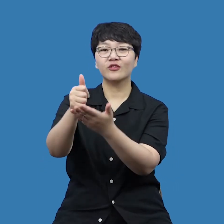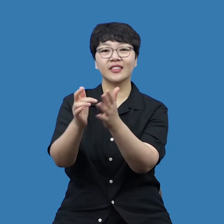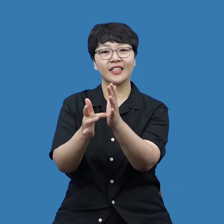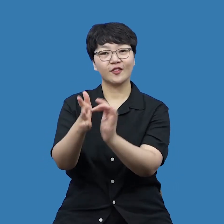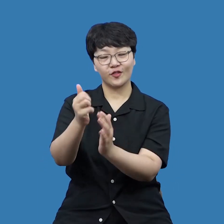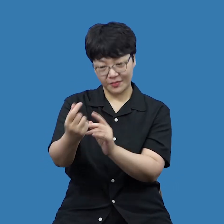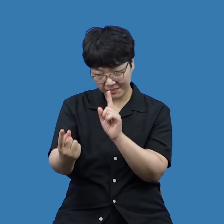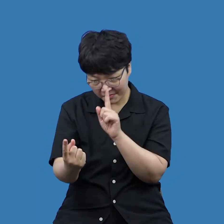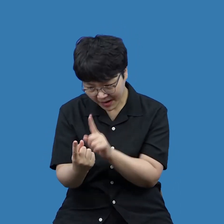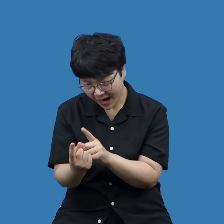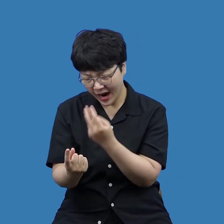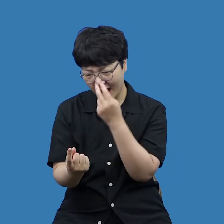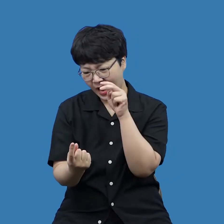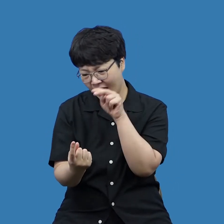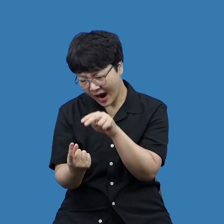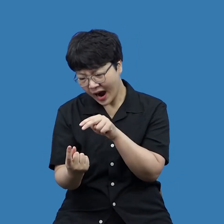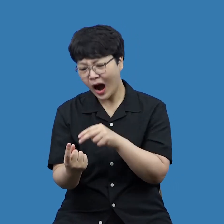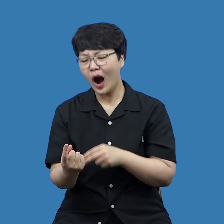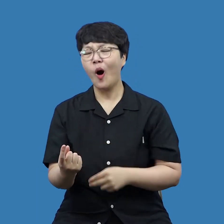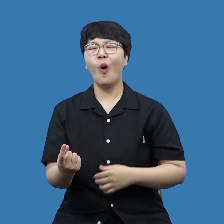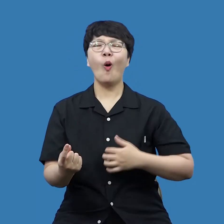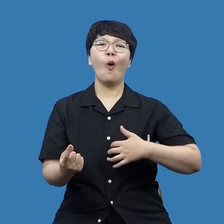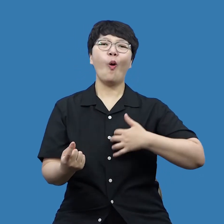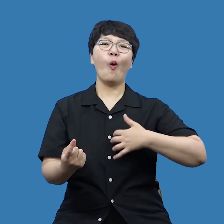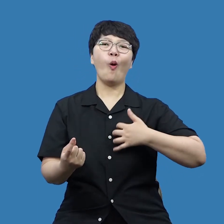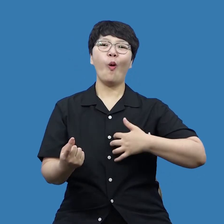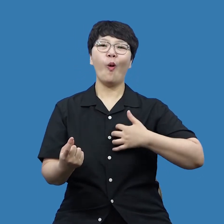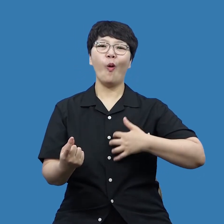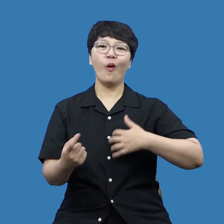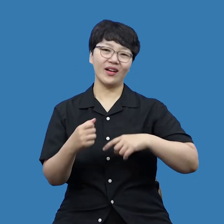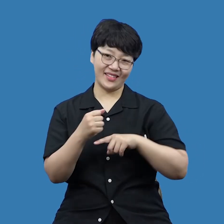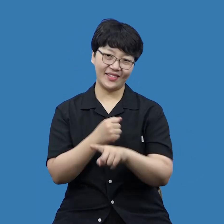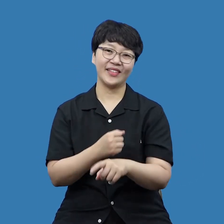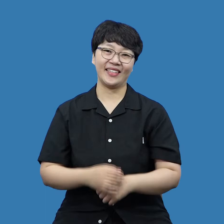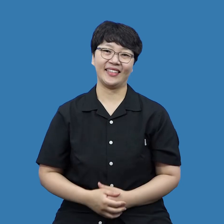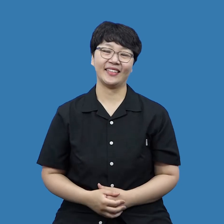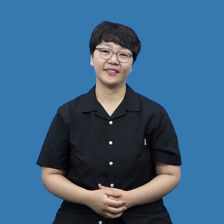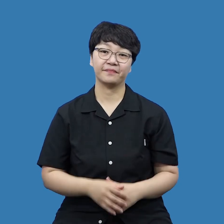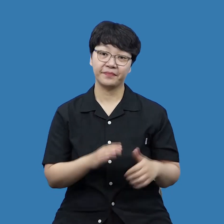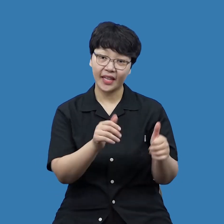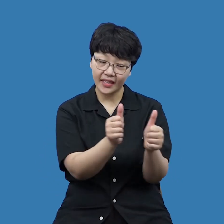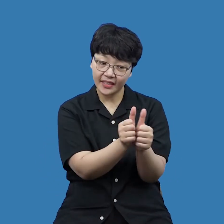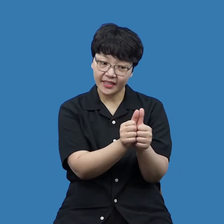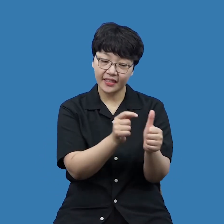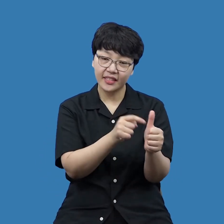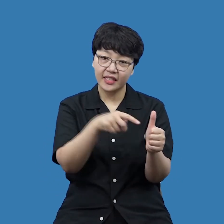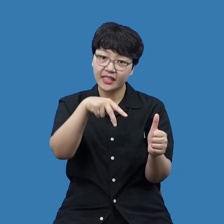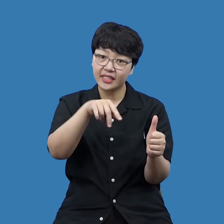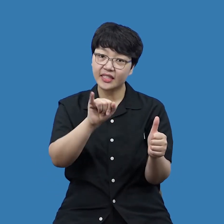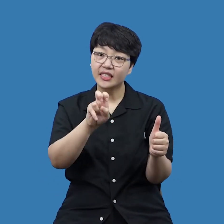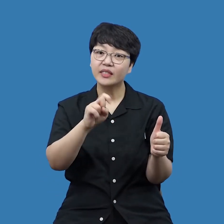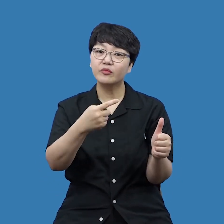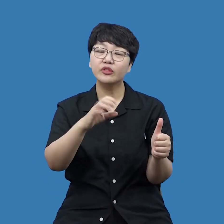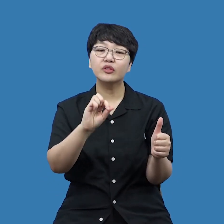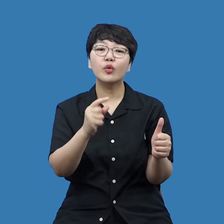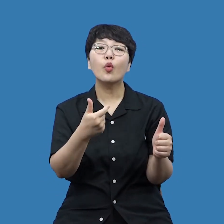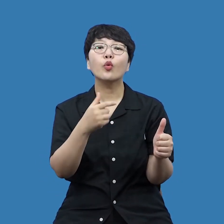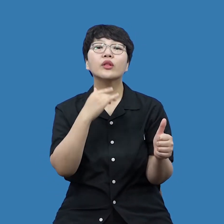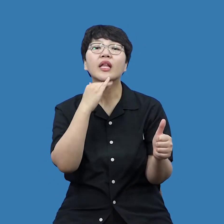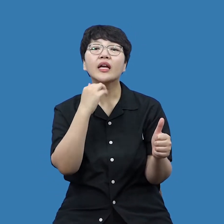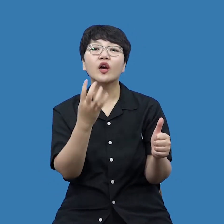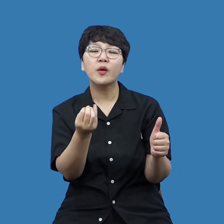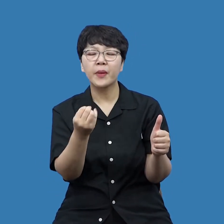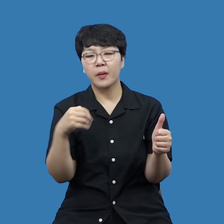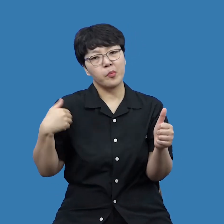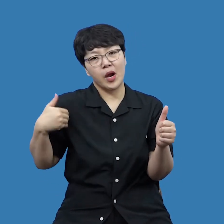이제 죽어도 괜찮습니다. 그러니까 이 사람이 죽을 나이가 거의 다 된 사람이다라는 것을